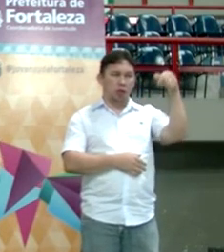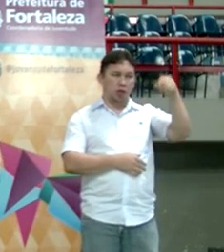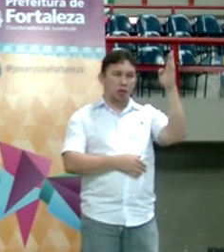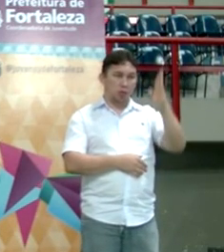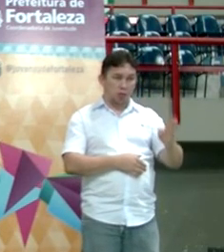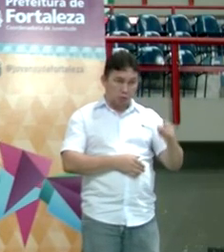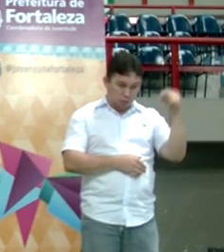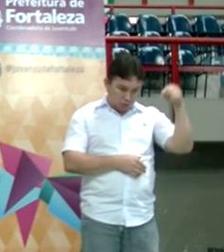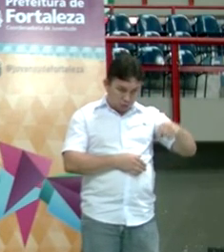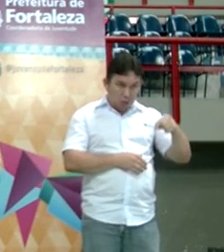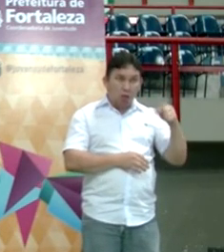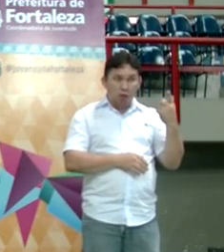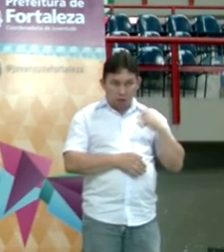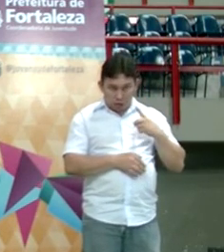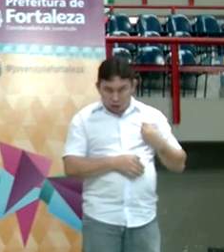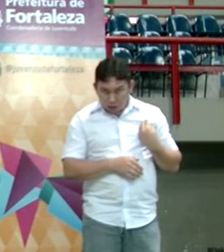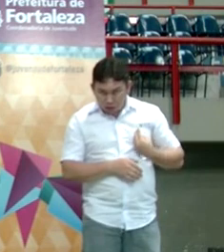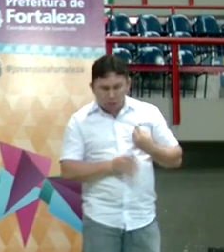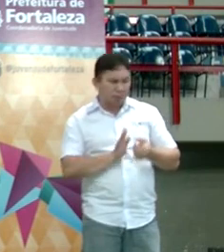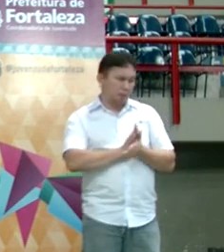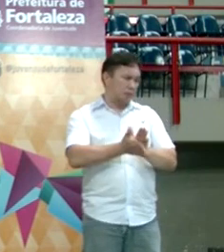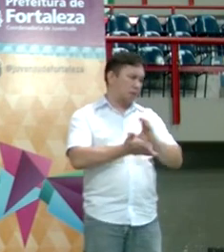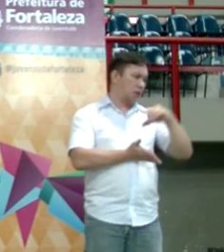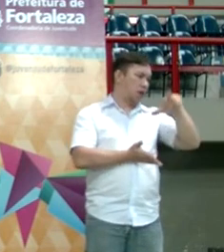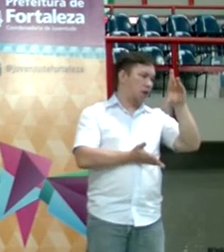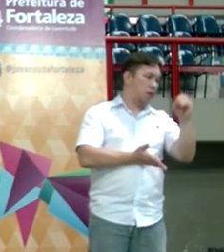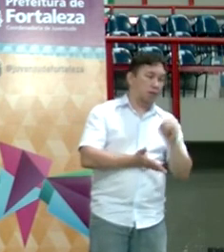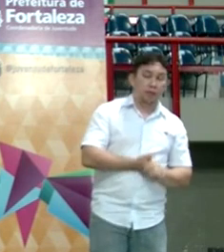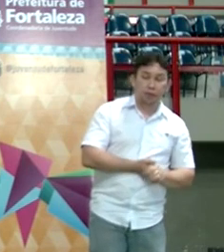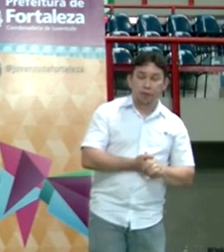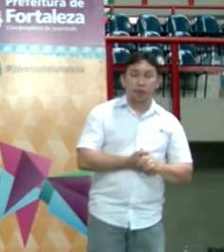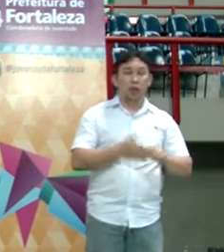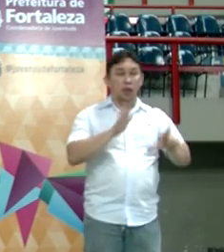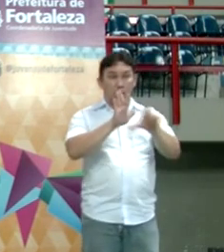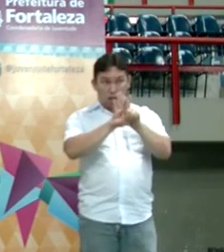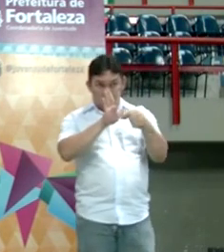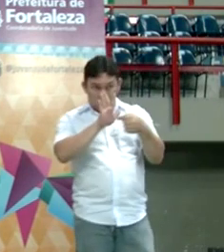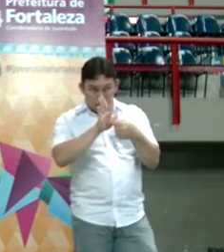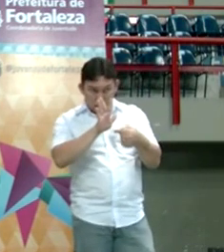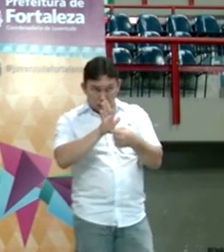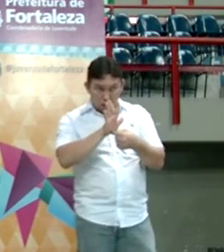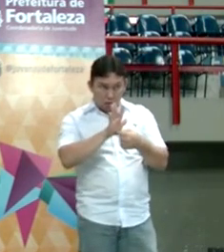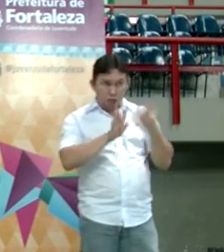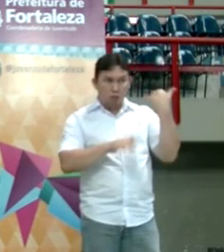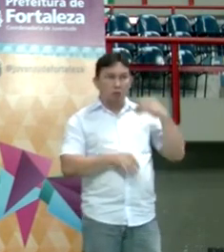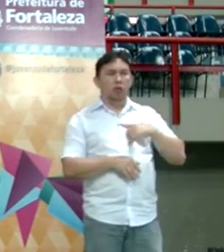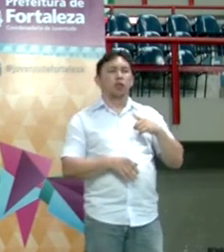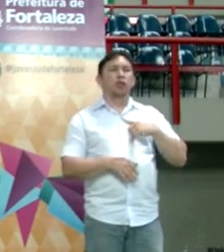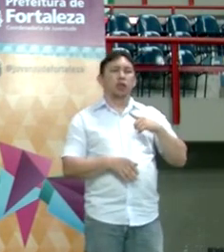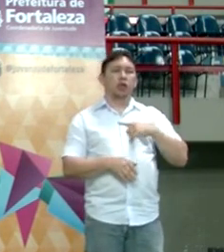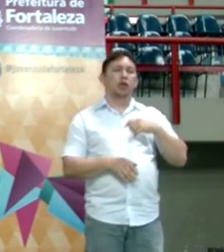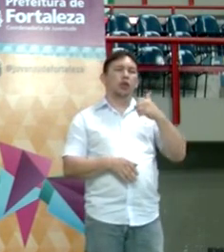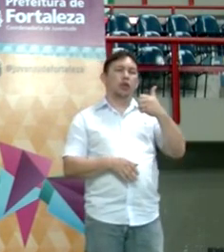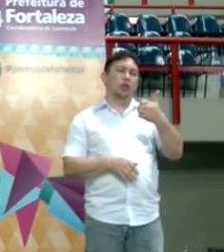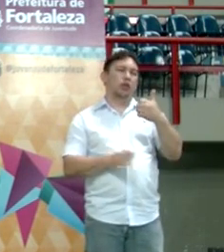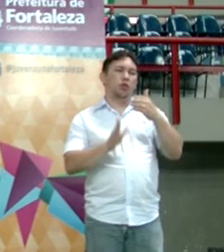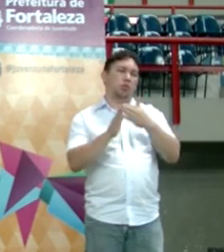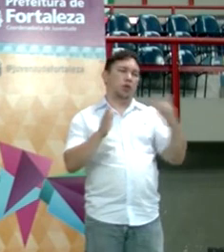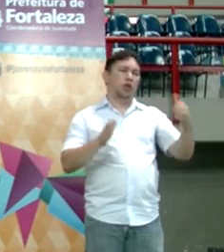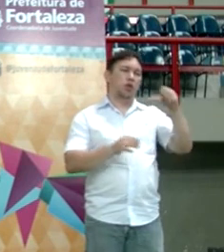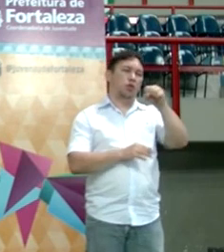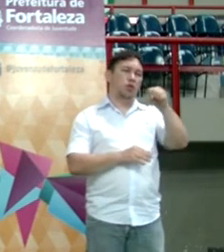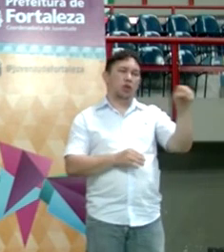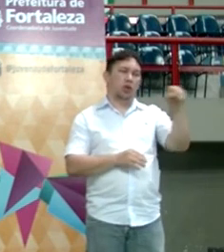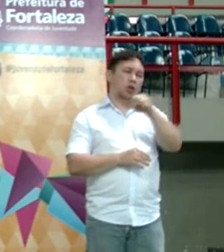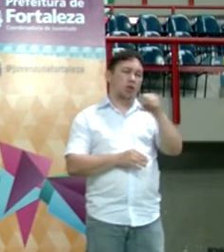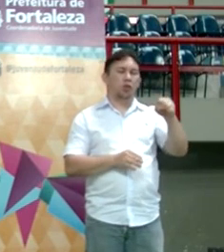Brasil. Existe preconceito ainda? Existe. Mas na lei, desde 88 é crime. Então deveria ter acabado.